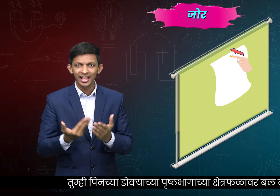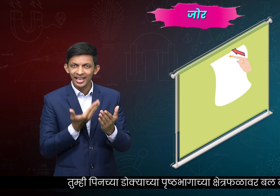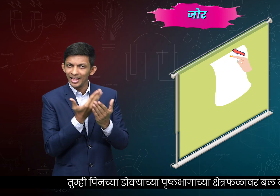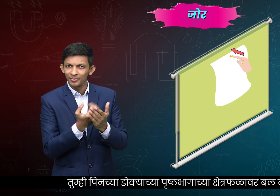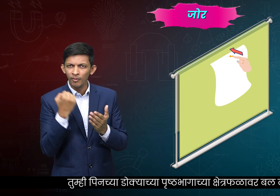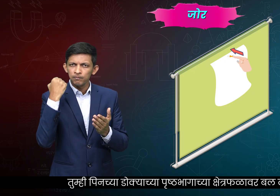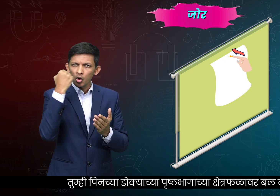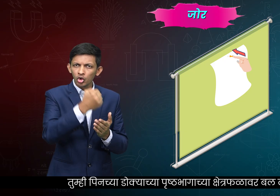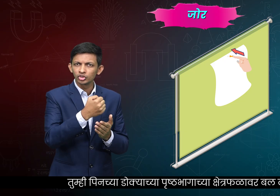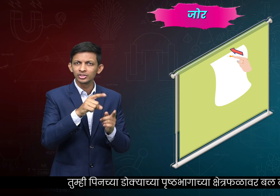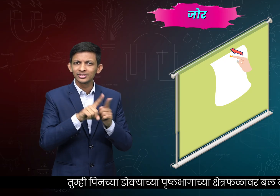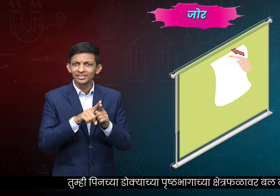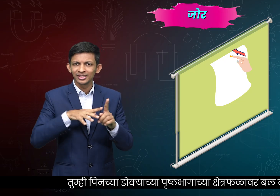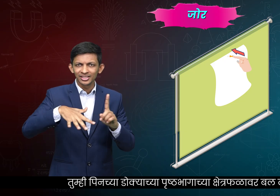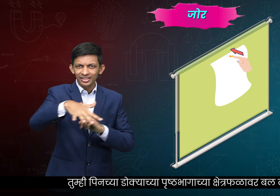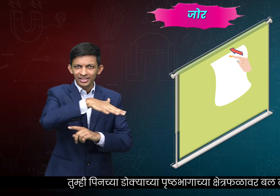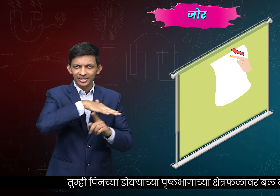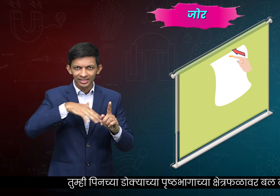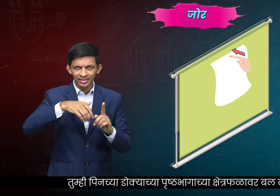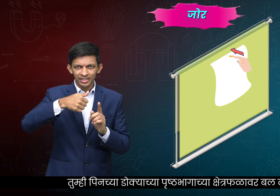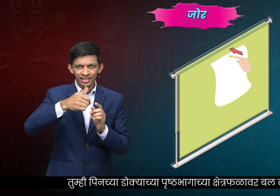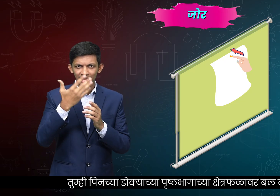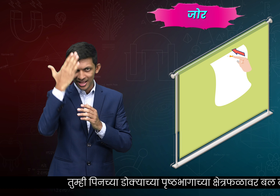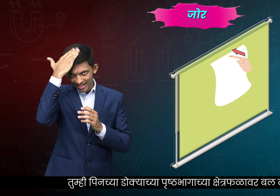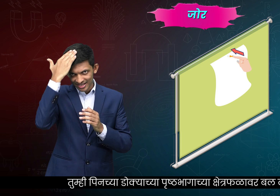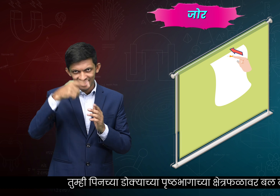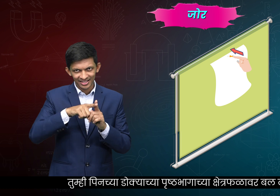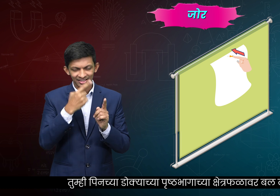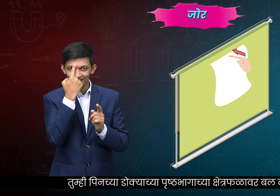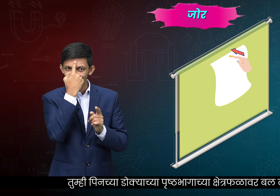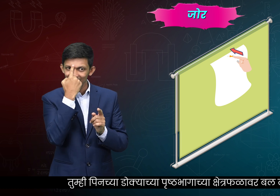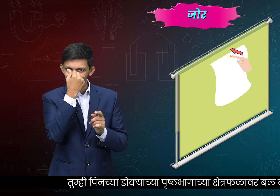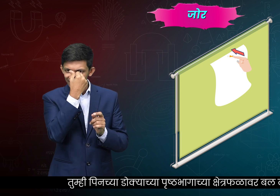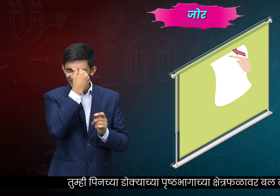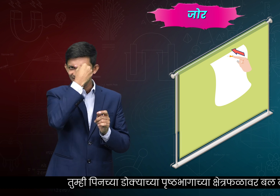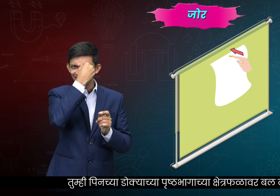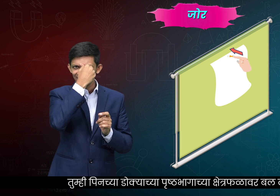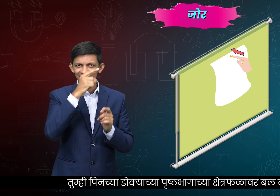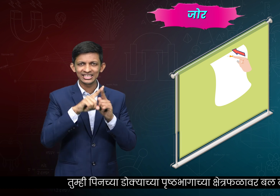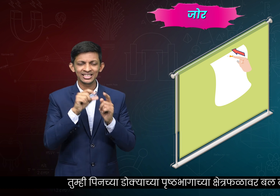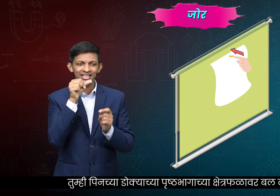तुम्ही पिनच्या डोक्याच्या पृष्ठभागाच्या क्षेत्रफळावर बल लावता.